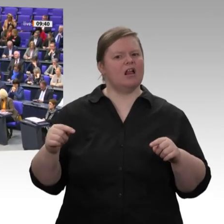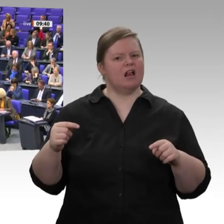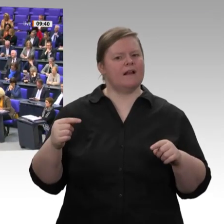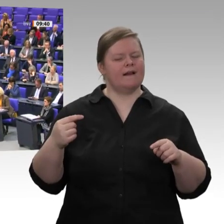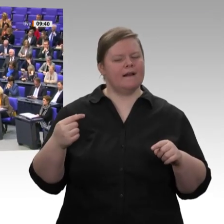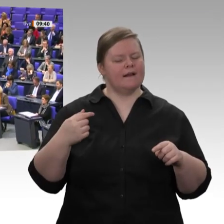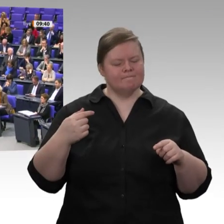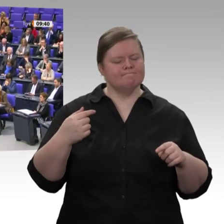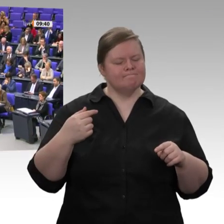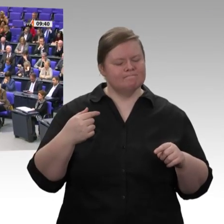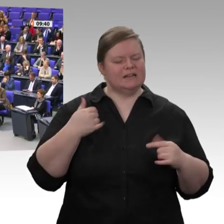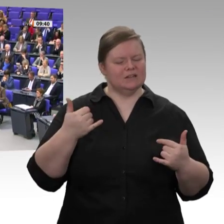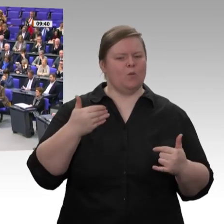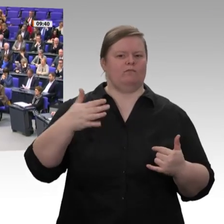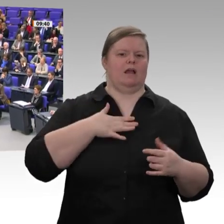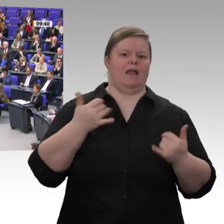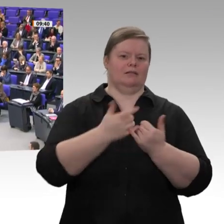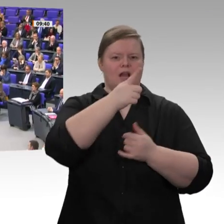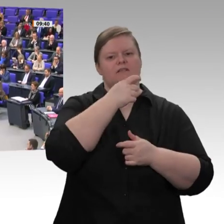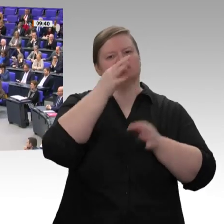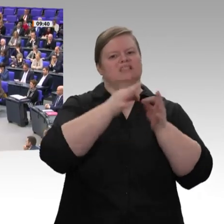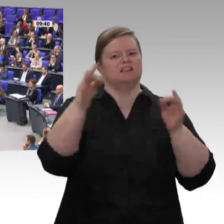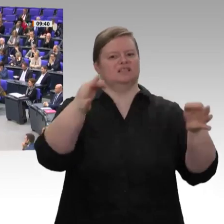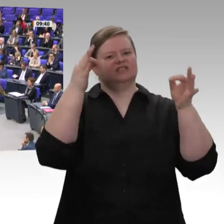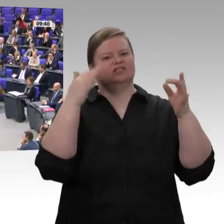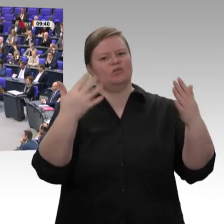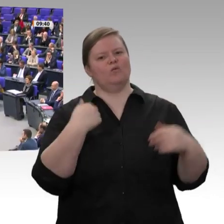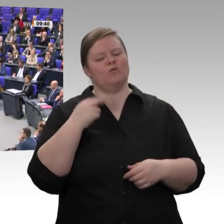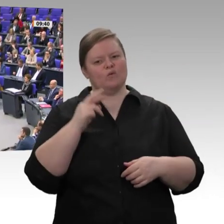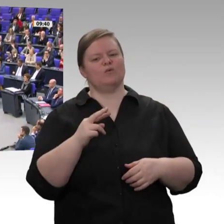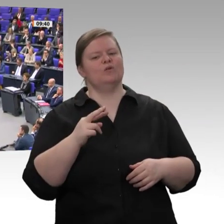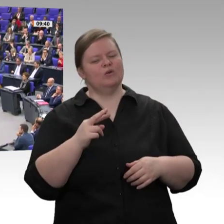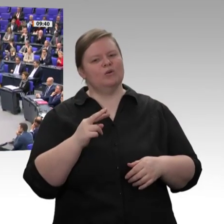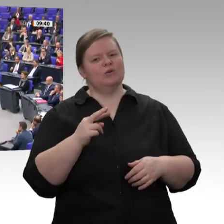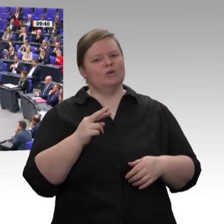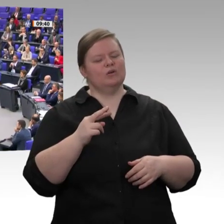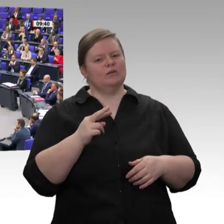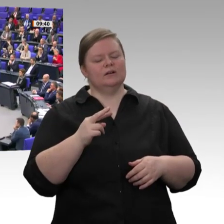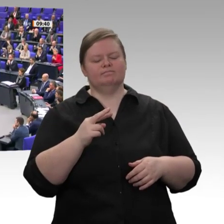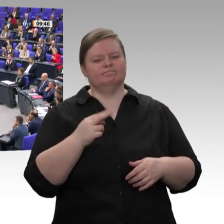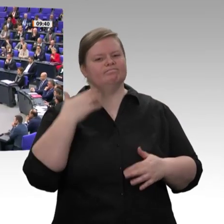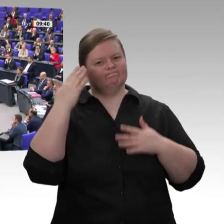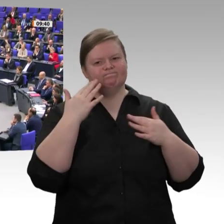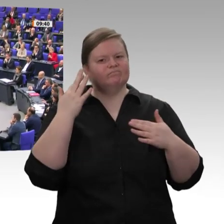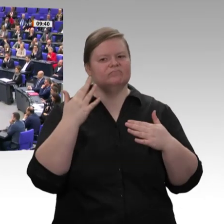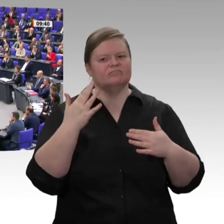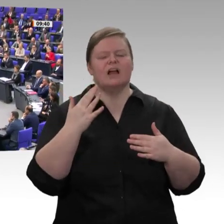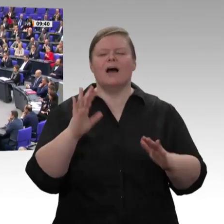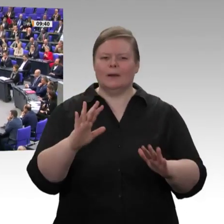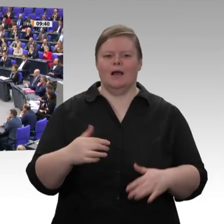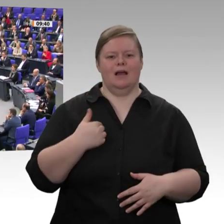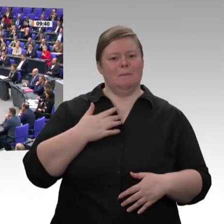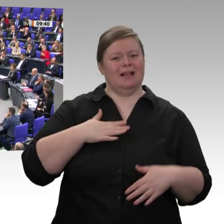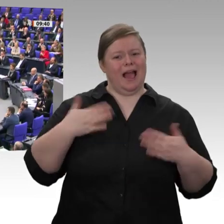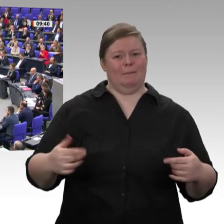Aber ich spüre zum ersten Mal seit langem, dass Menschen in diesem Land zu Recht Angst vor der Zukunft haben. In diesem Land,